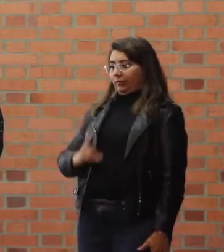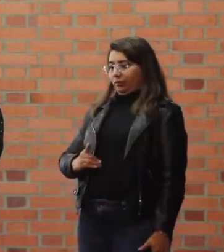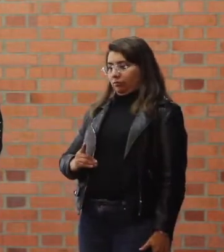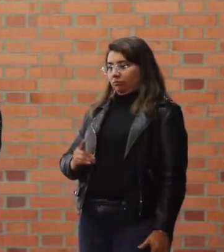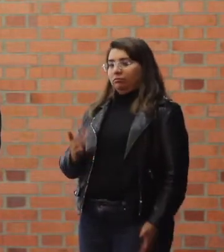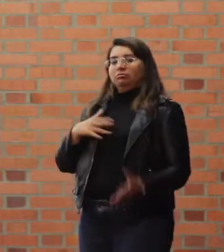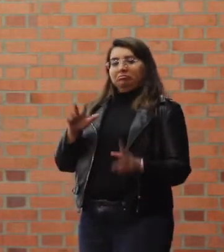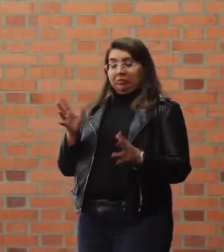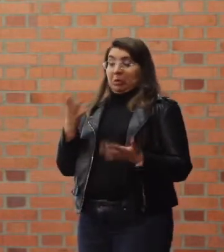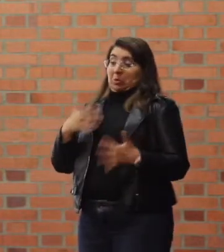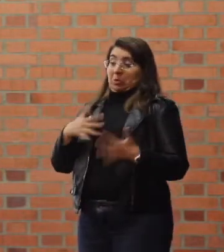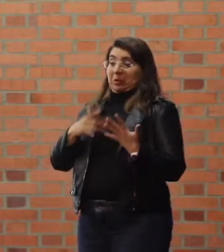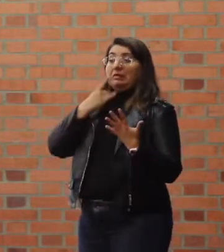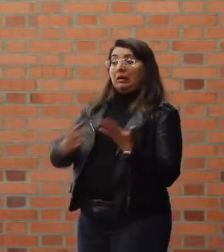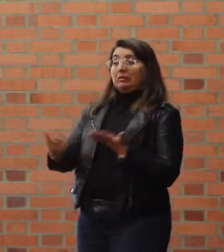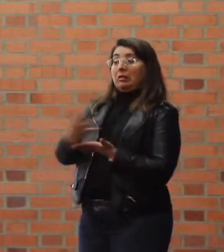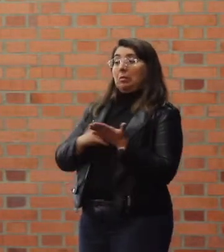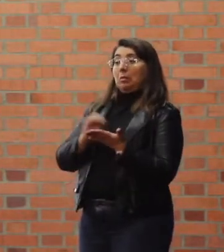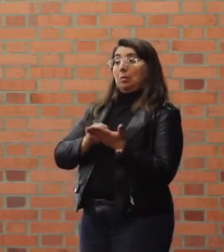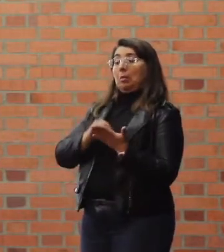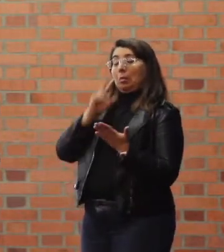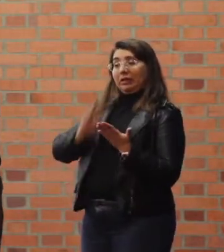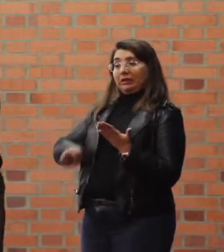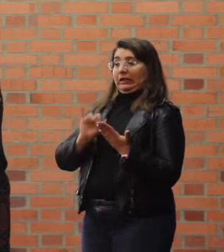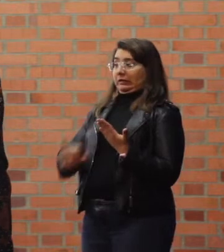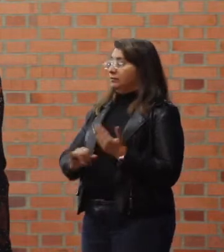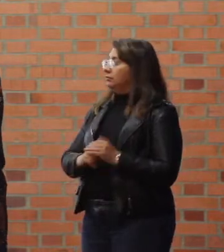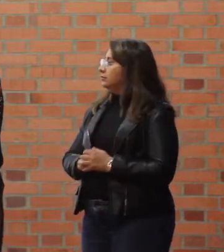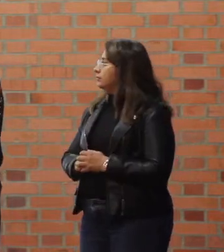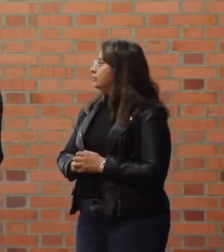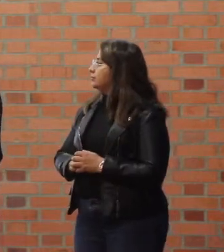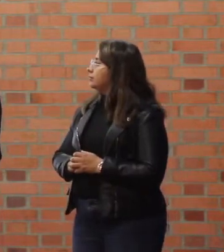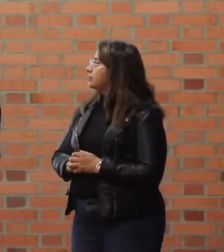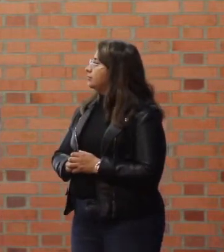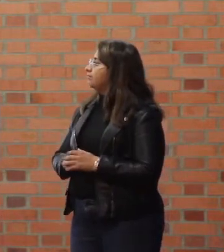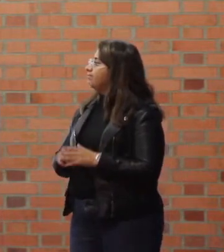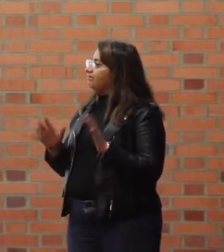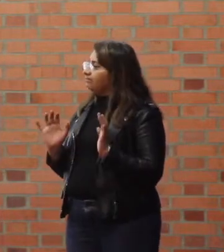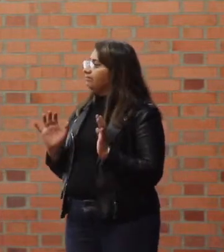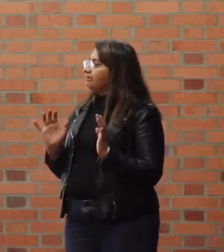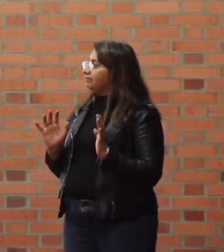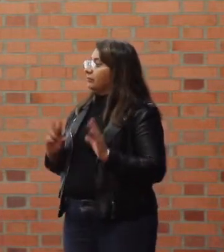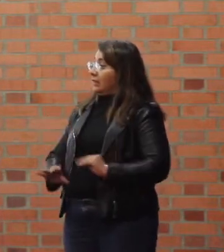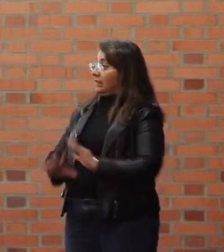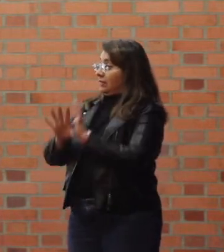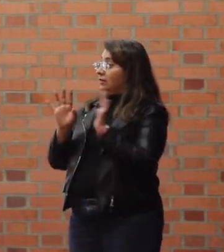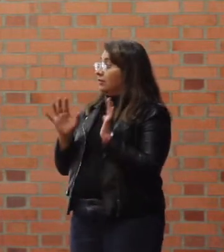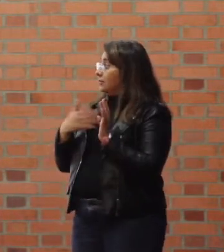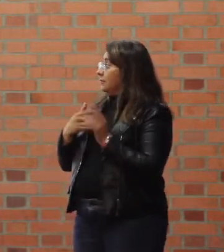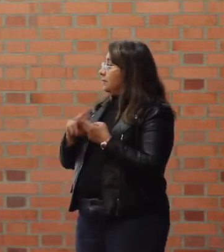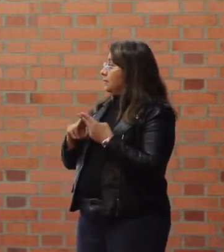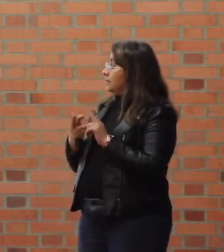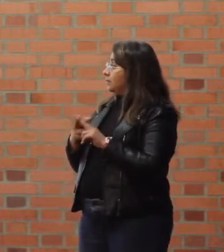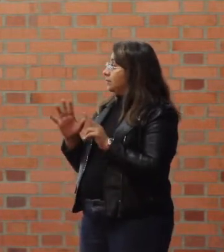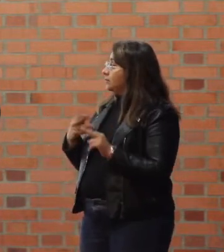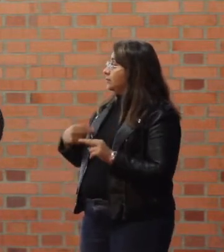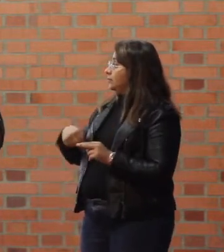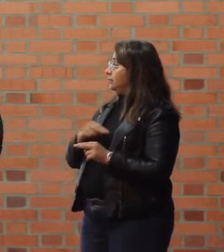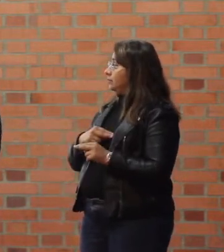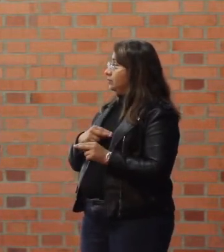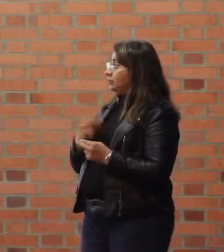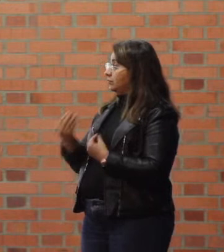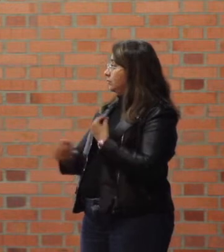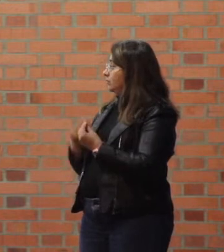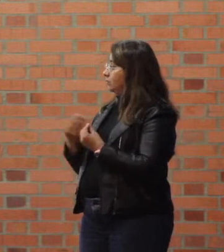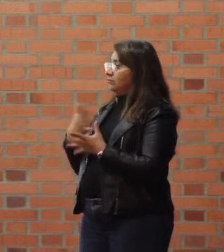interesante pues recordarlo este definitivamente y creo que la conversación que acabamos de presenciar no lo